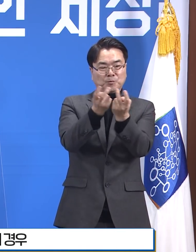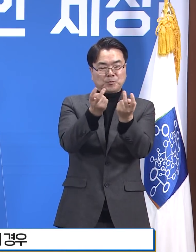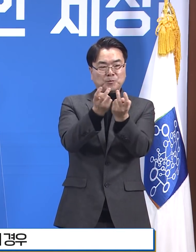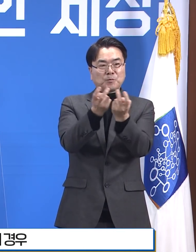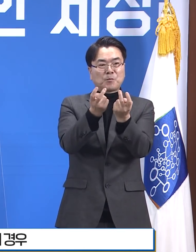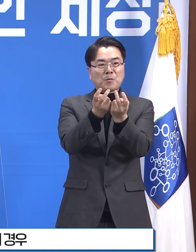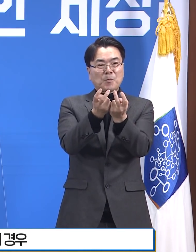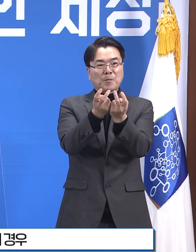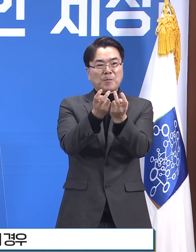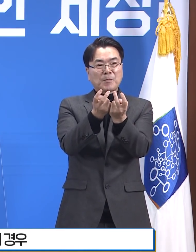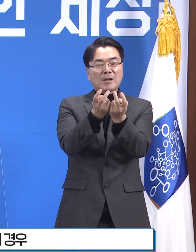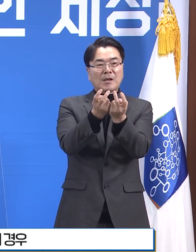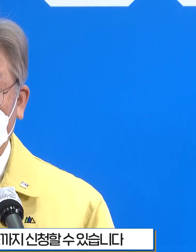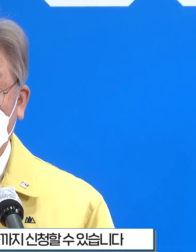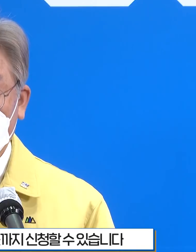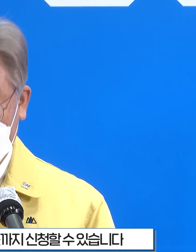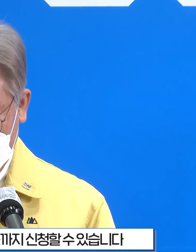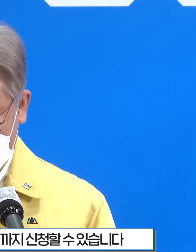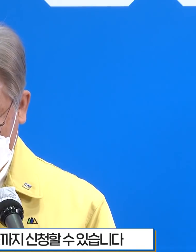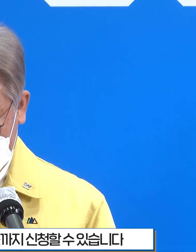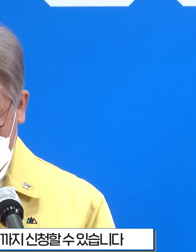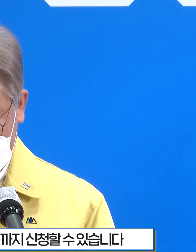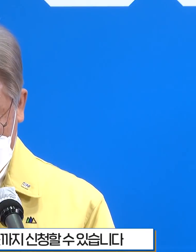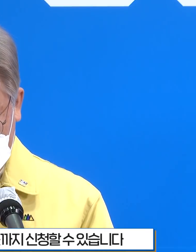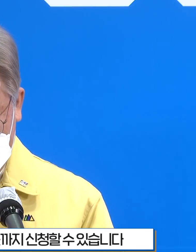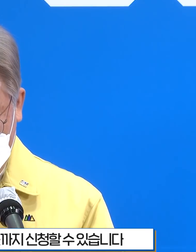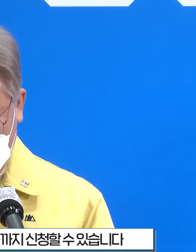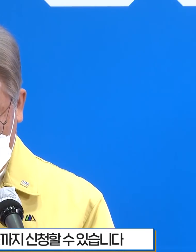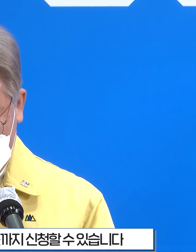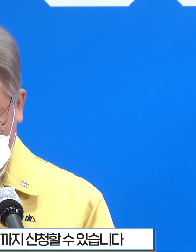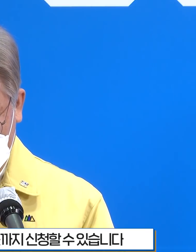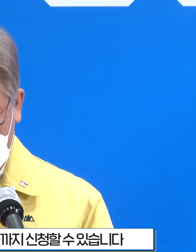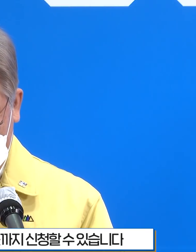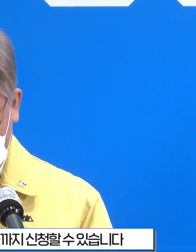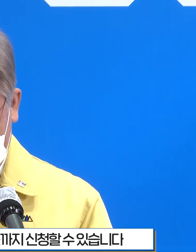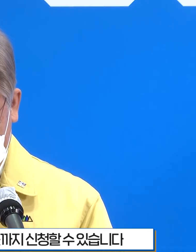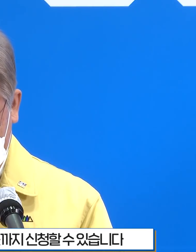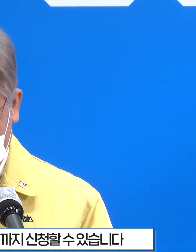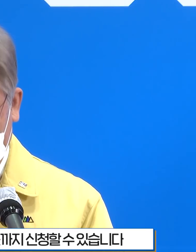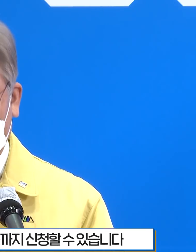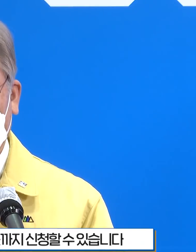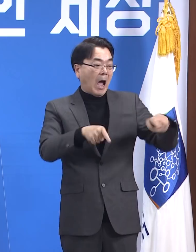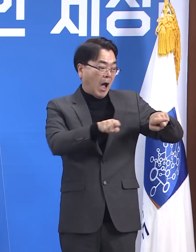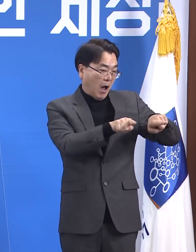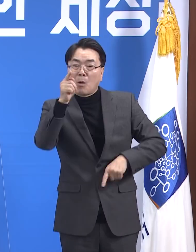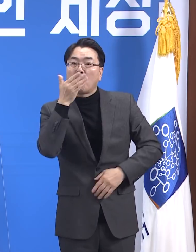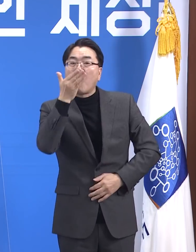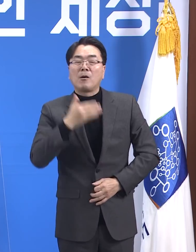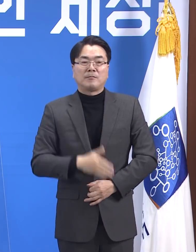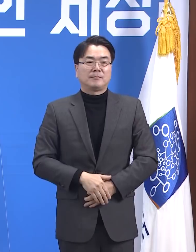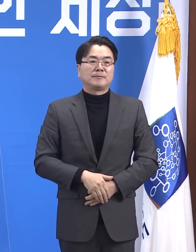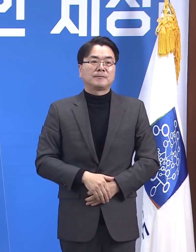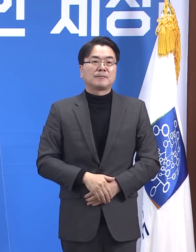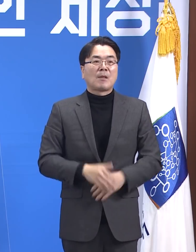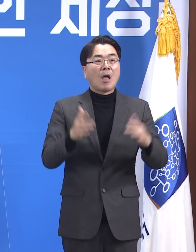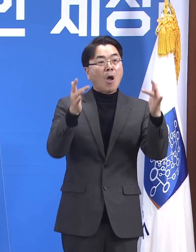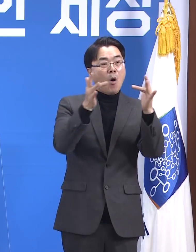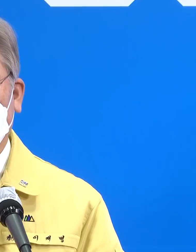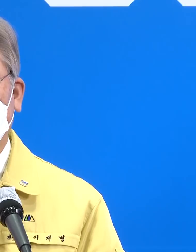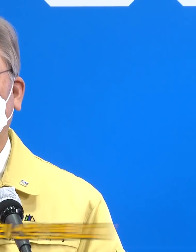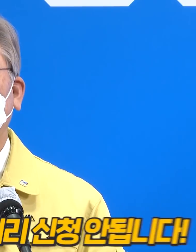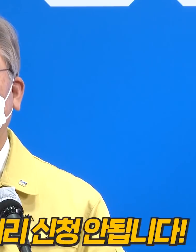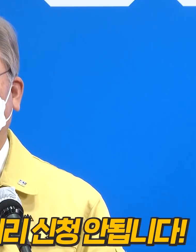있는 미성년 가족의 경우에 법정 대리인들께서 자녀의 몫까지 함께 신청할 수 있습니다. 그러나 온라인 신청의